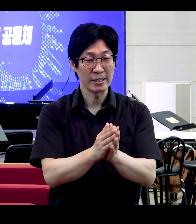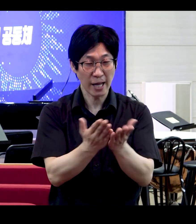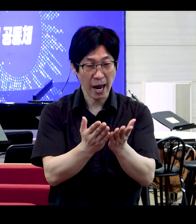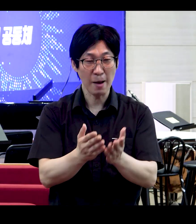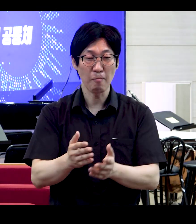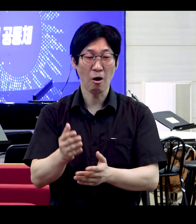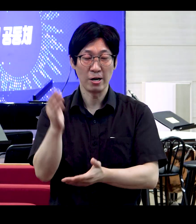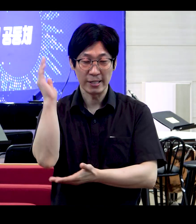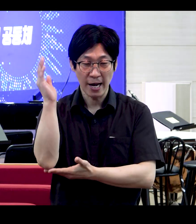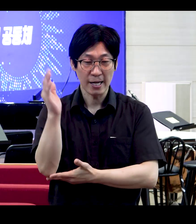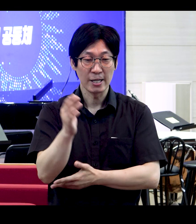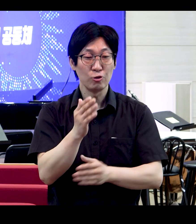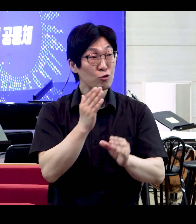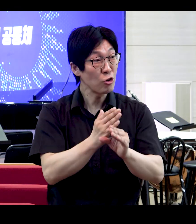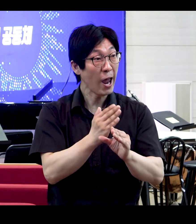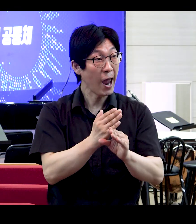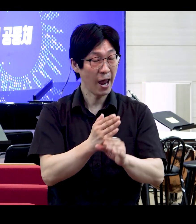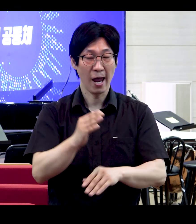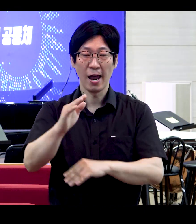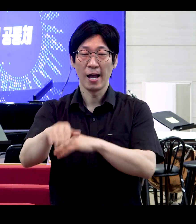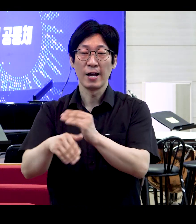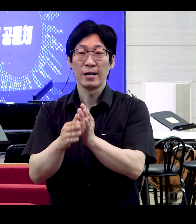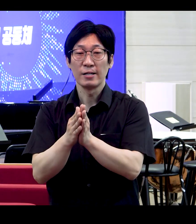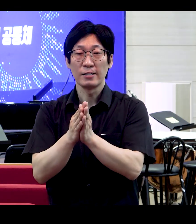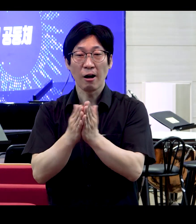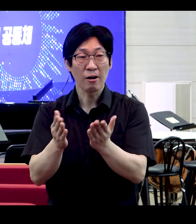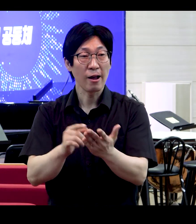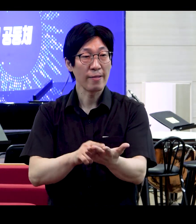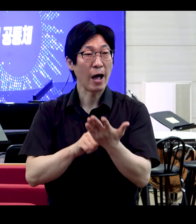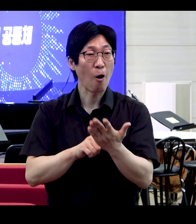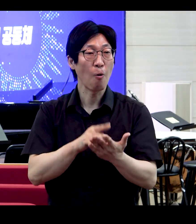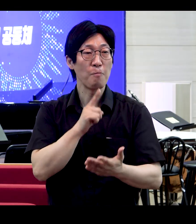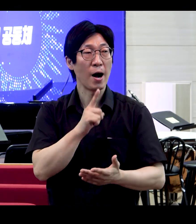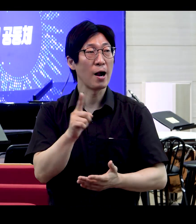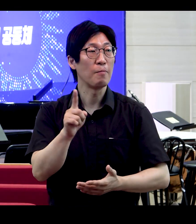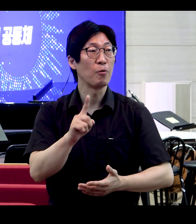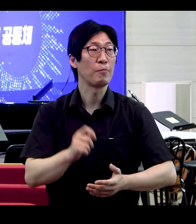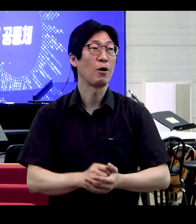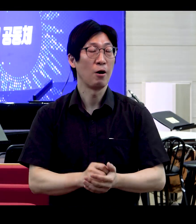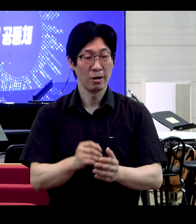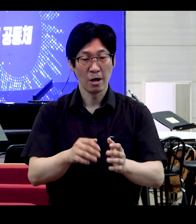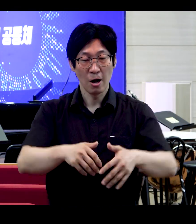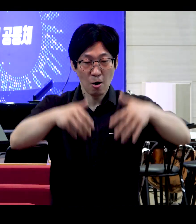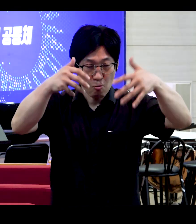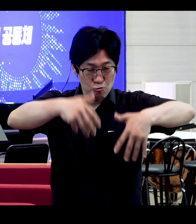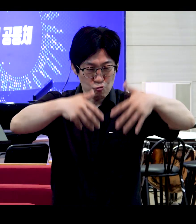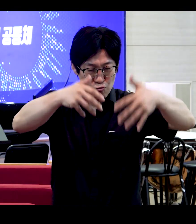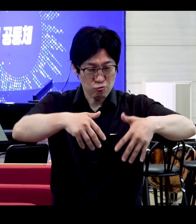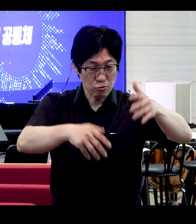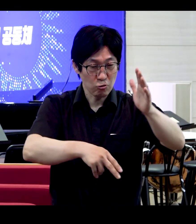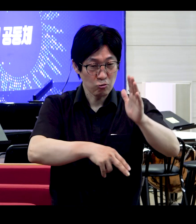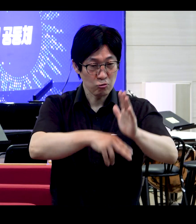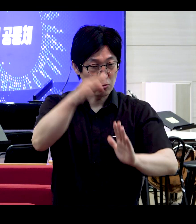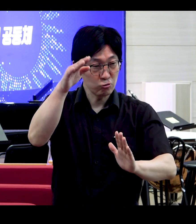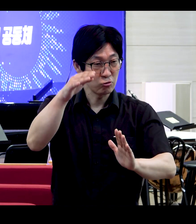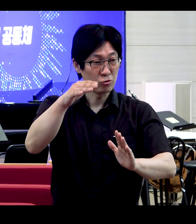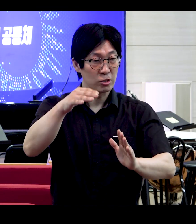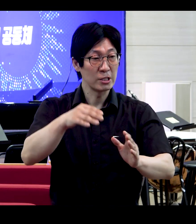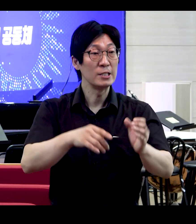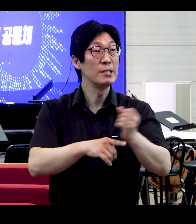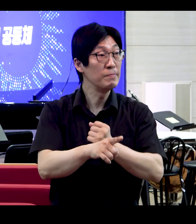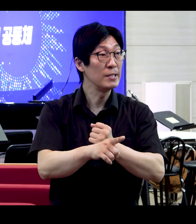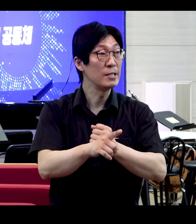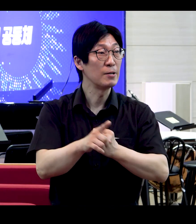달리 성경은요, 홍수가 어떤 의미인지, 그리고 어떻게